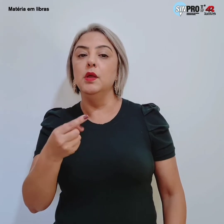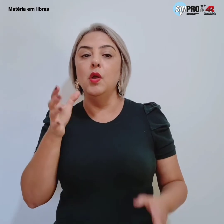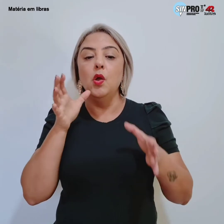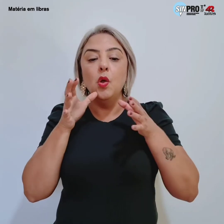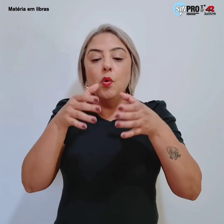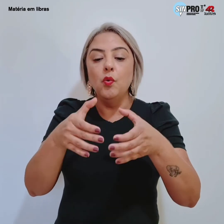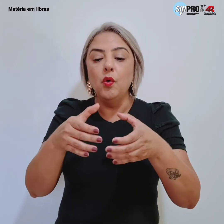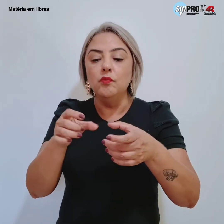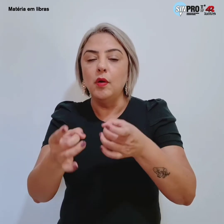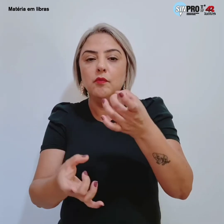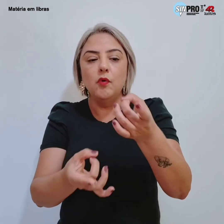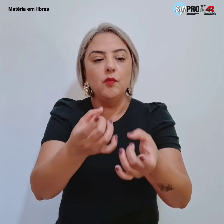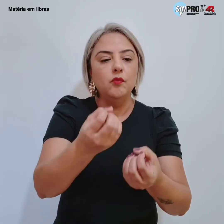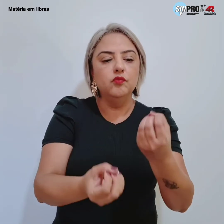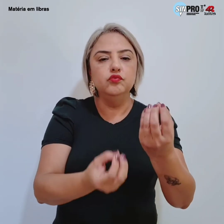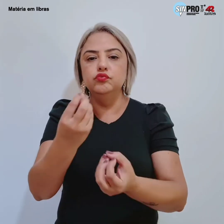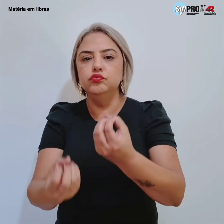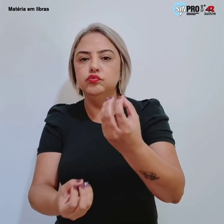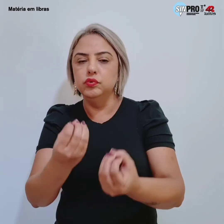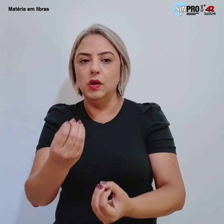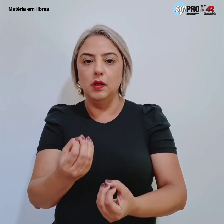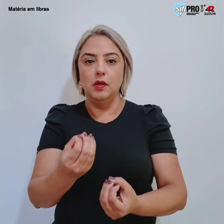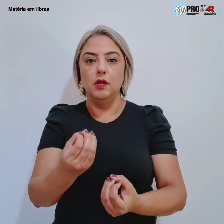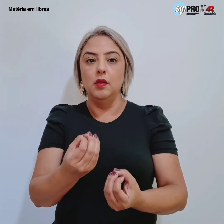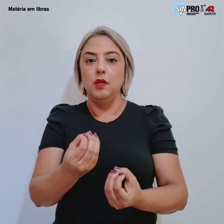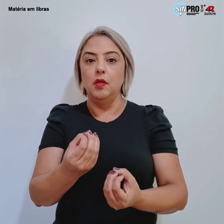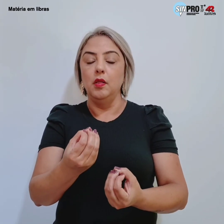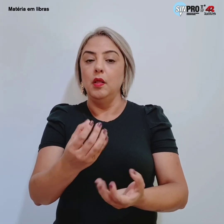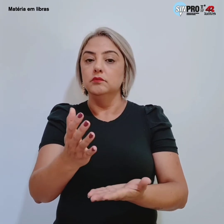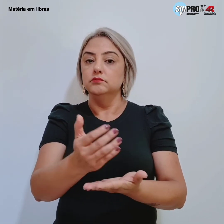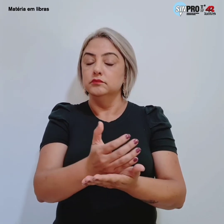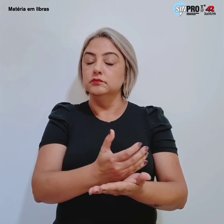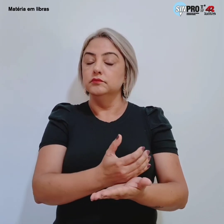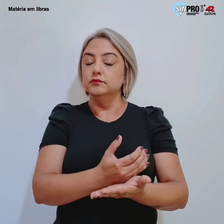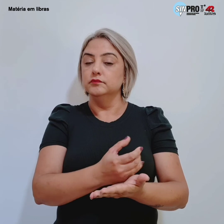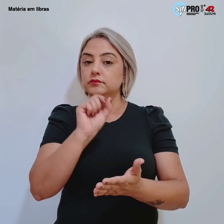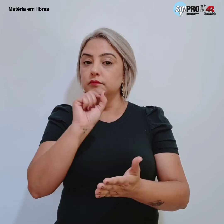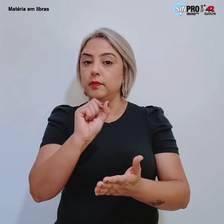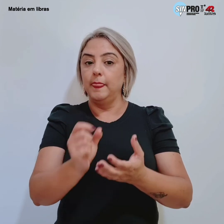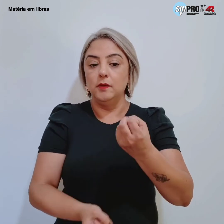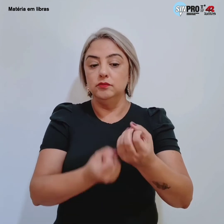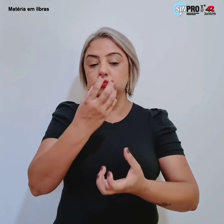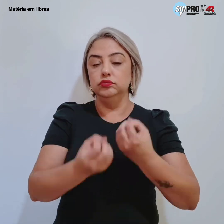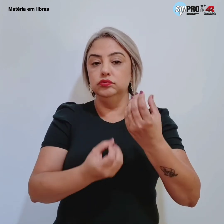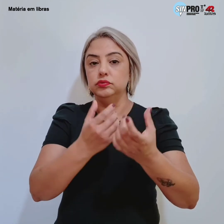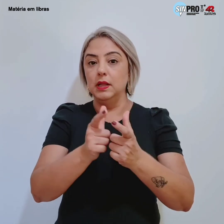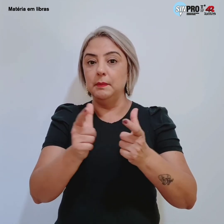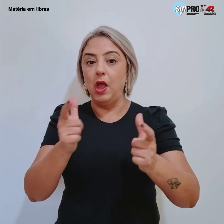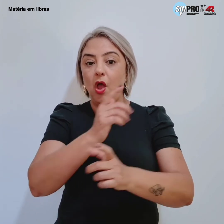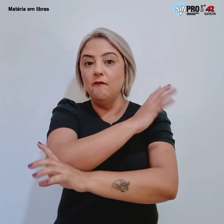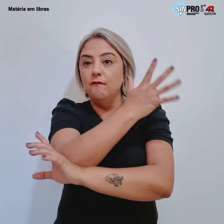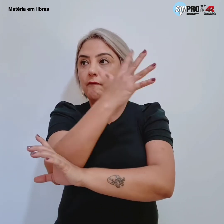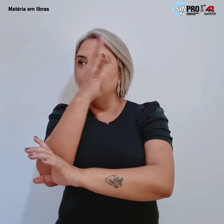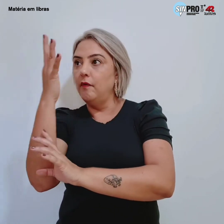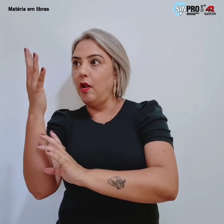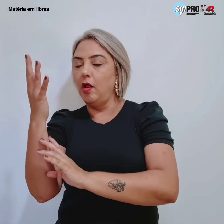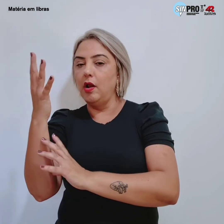89.178 focos de fogo. Segundo dados oficiais, os incêndios na maior floresta tropical